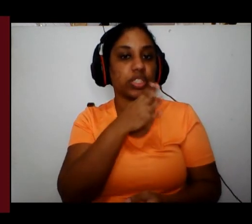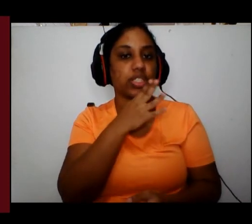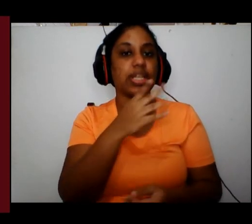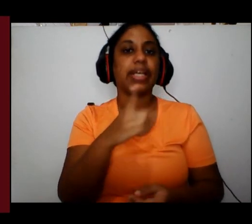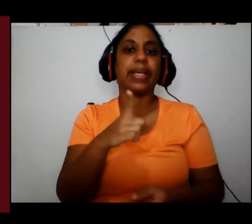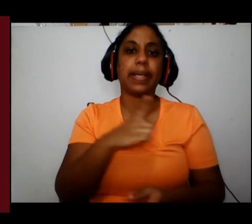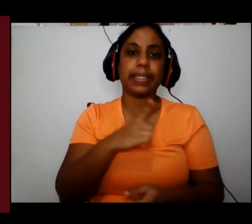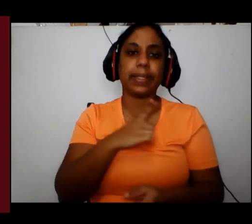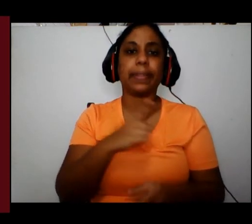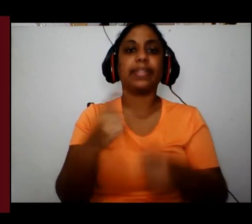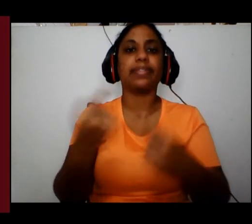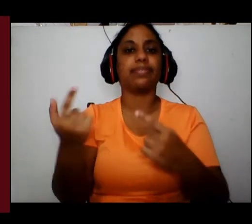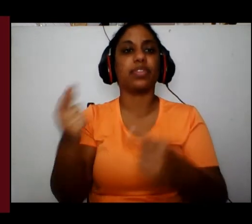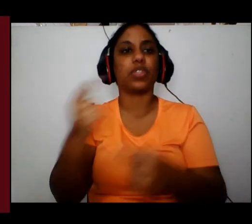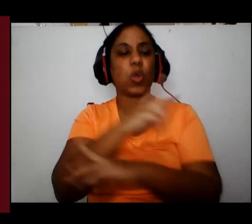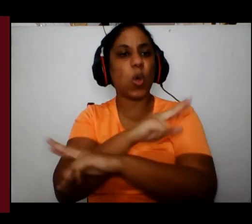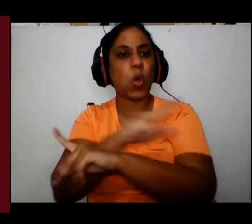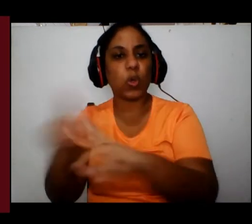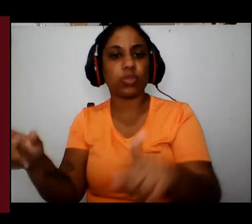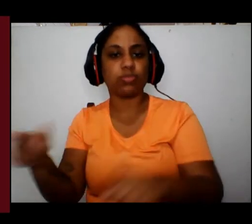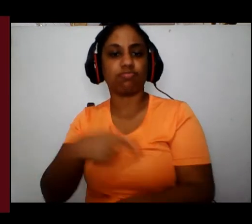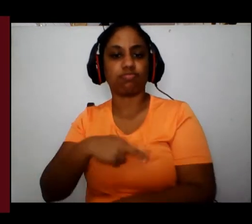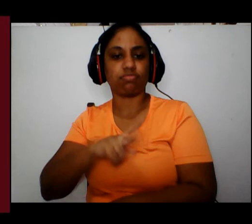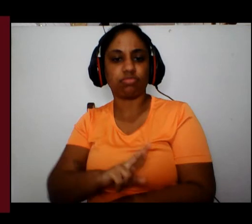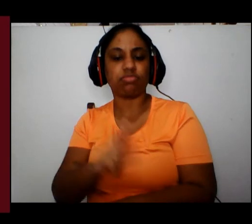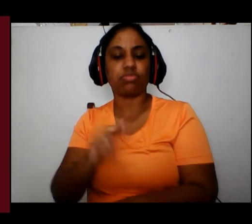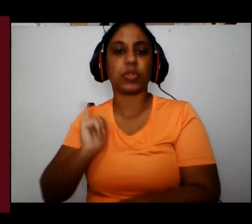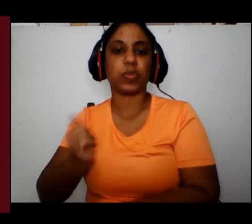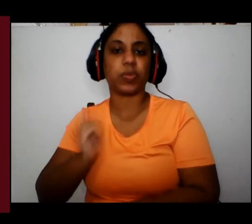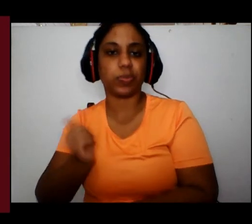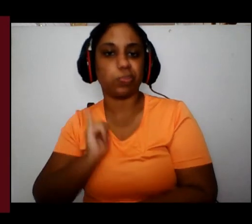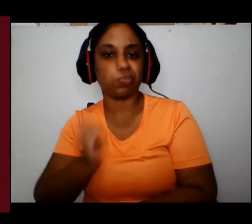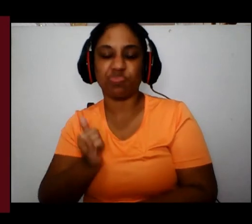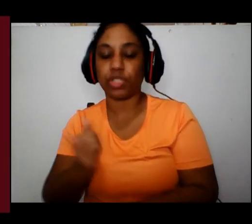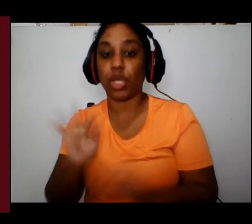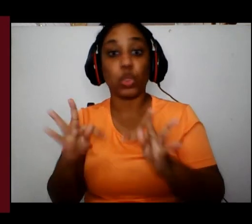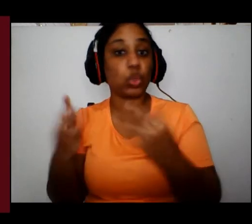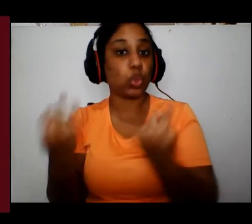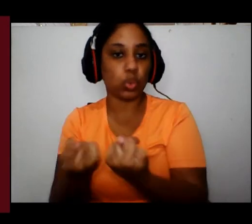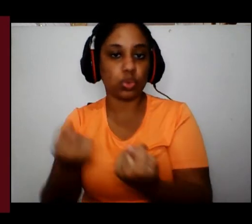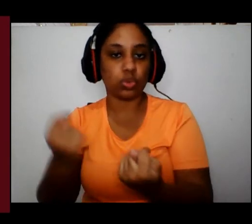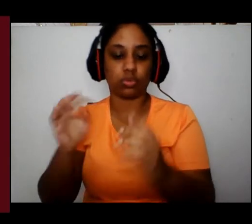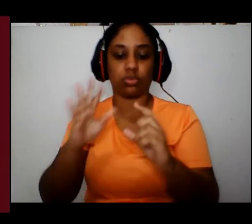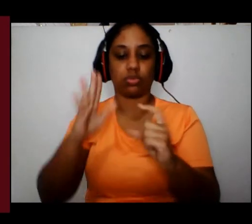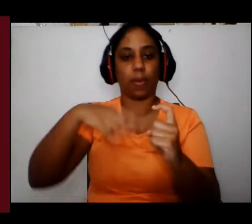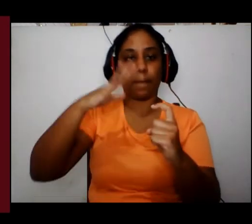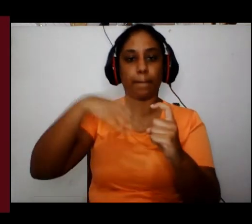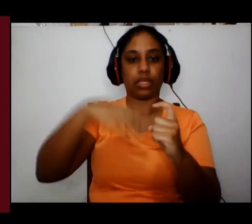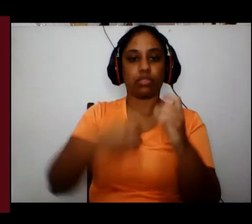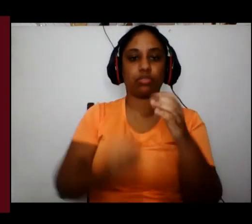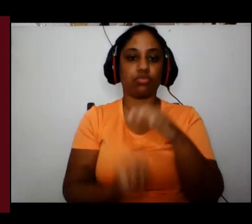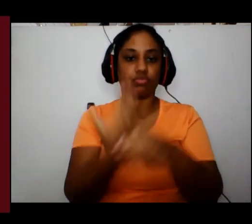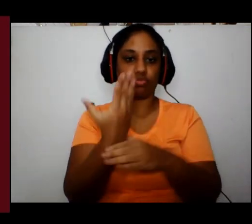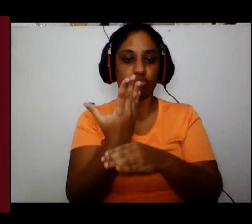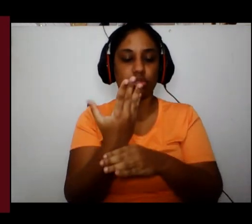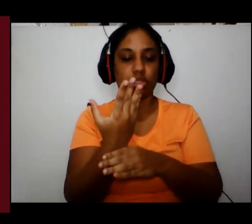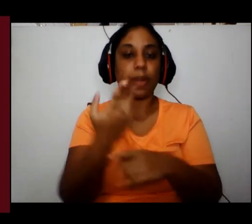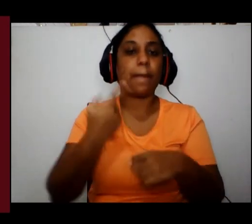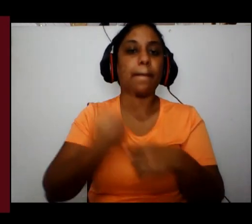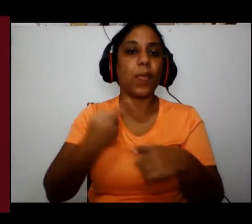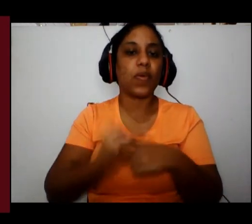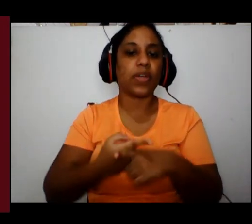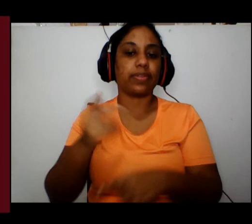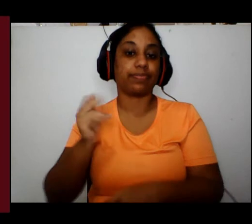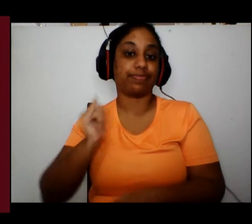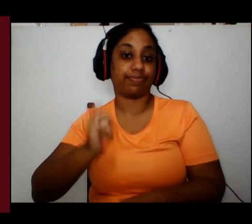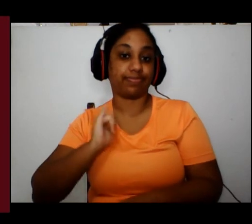conhecemos, e também outras versões que existem sobre a criação do mundo e do homem também são chamadas de mitos fundantes,